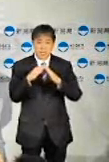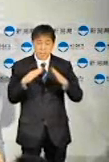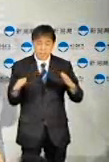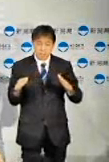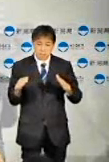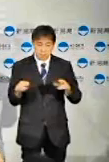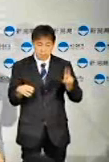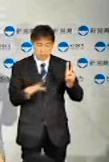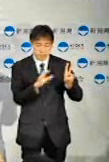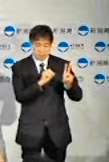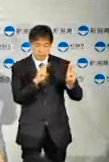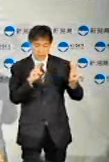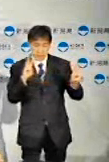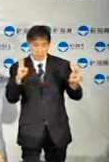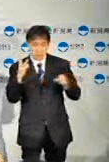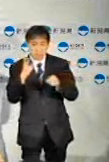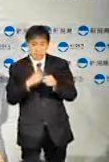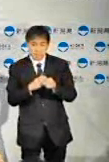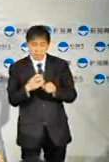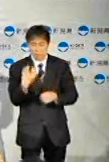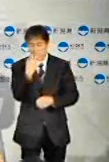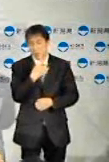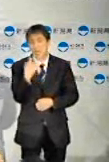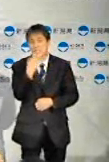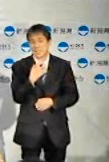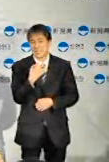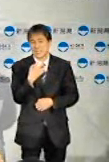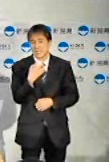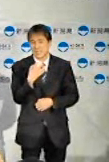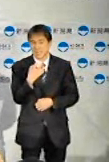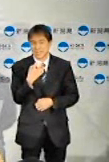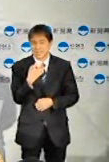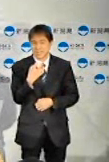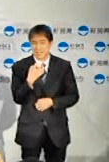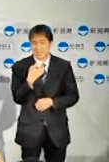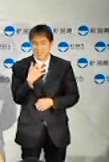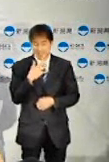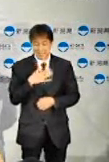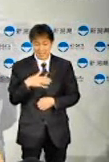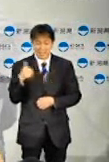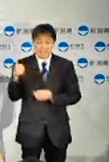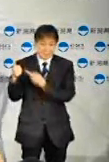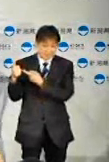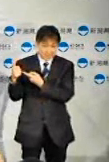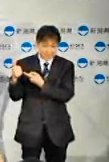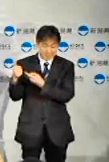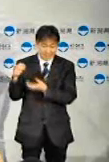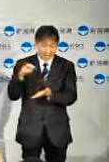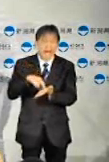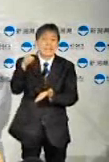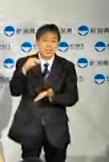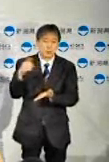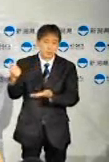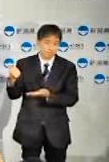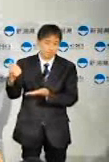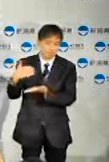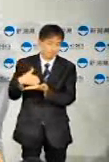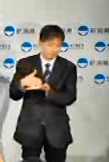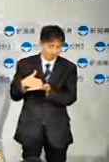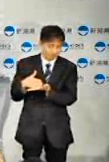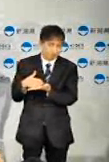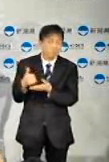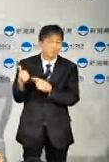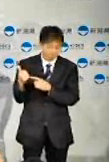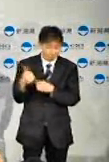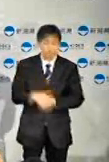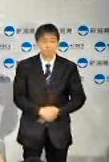2023年の漢字はということでお尋ねしてるんですけども、その時知事跳ねる跳躍の跳という字をおっしゃってた